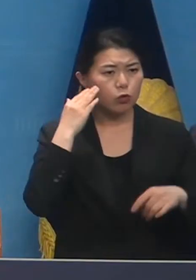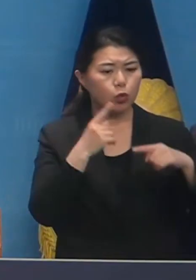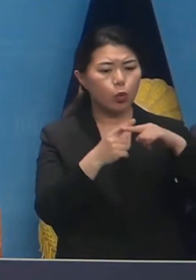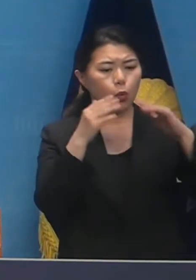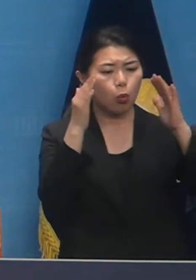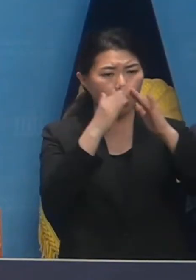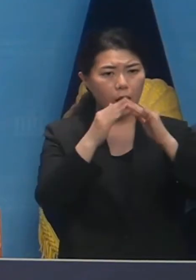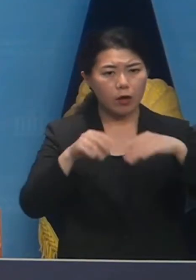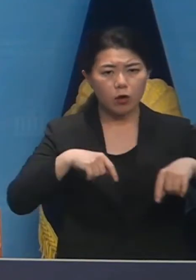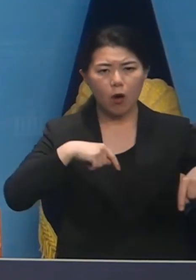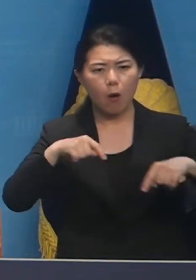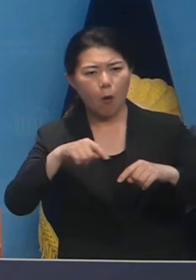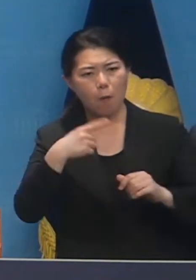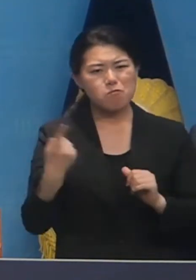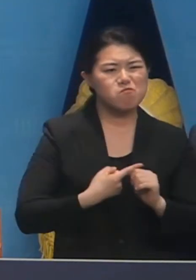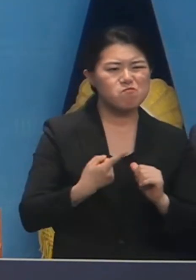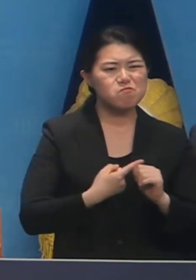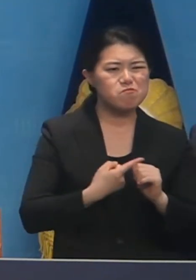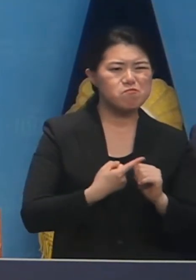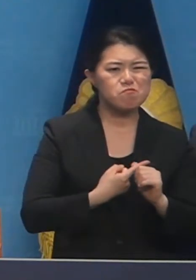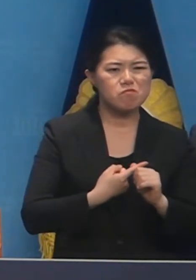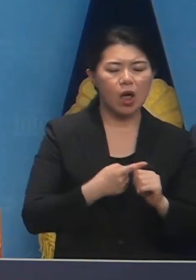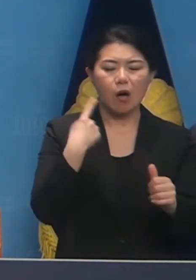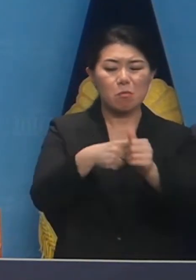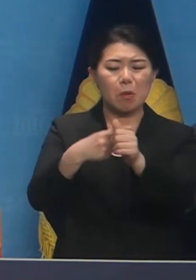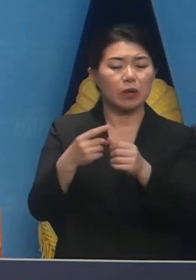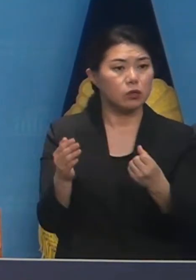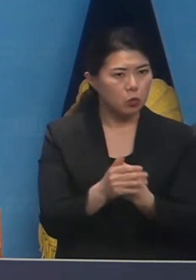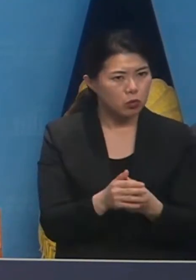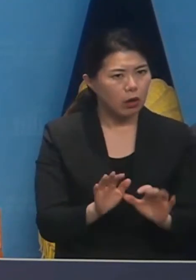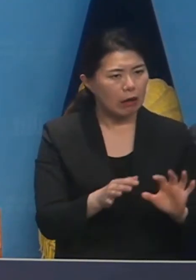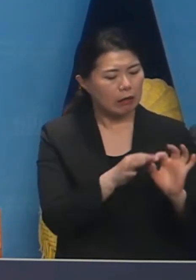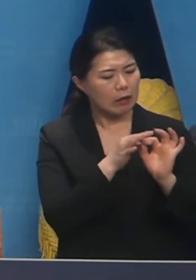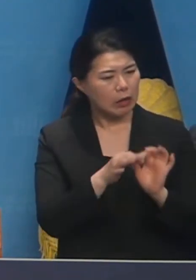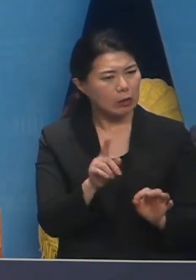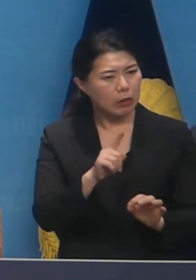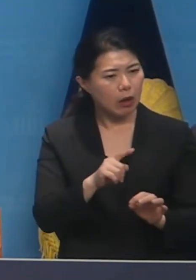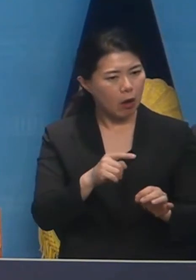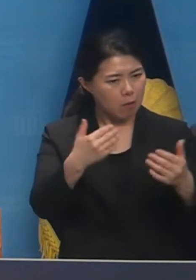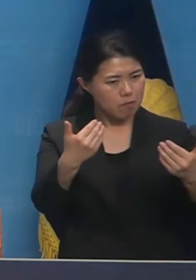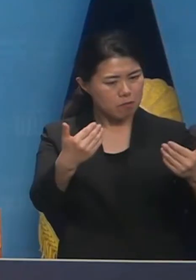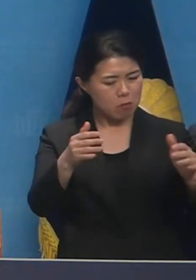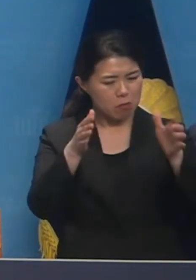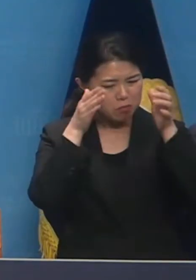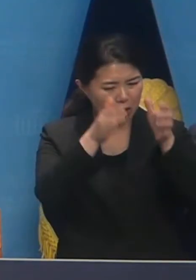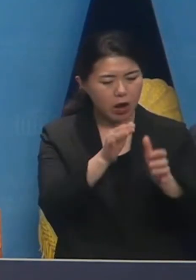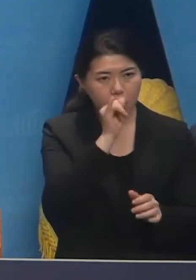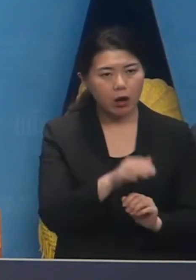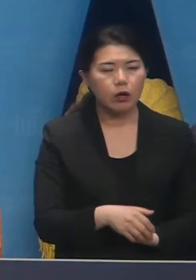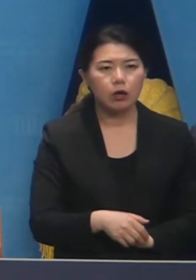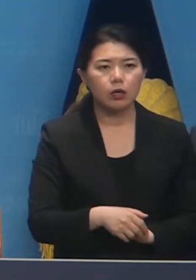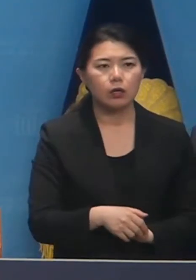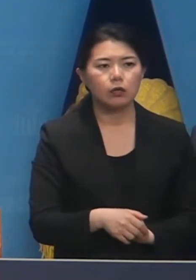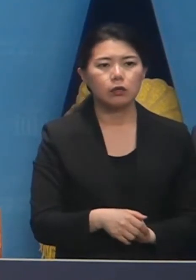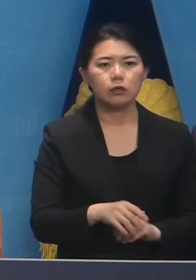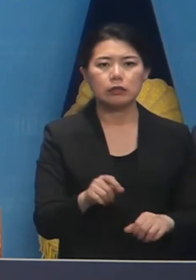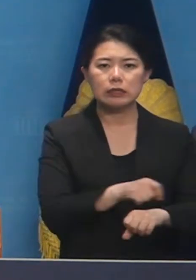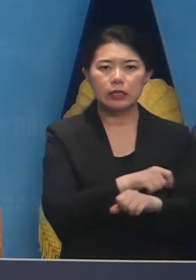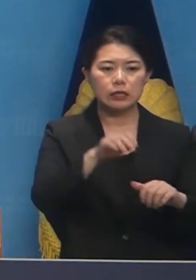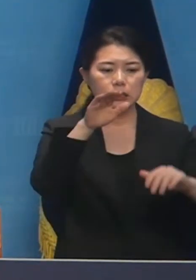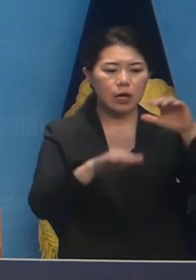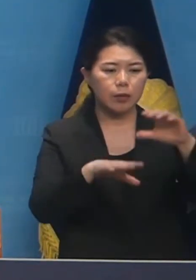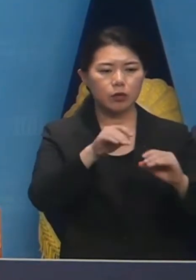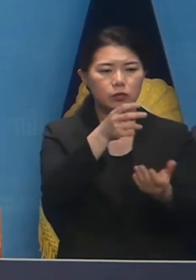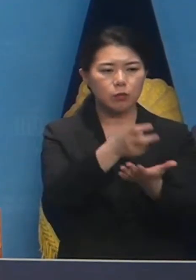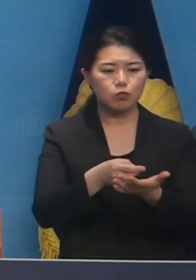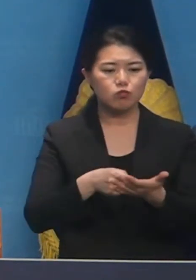한국교회가 정권의 비판적인 목소리를 내왔다는 이유로 지속적인 표적이 되어왔다. 특히